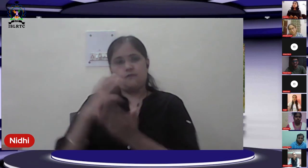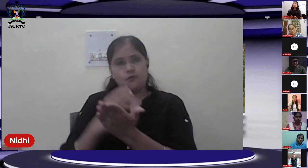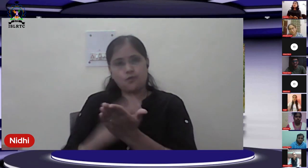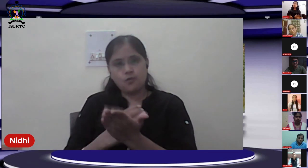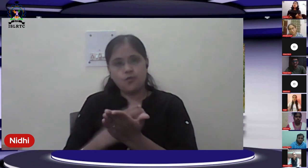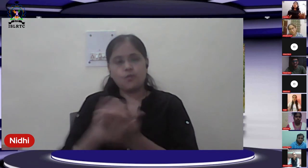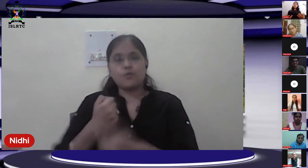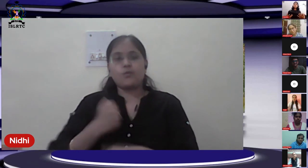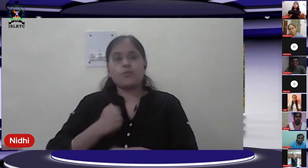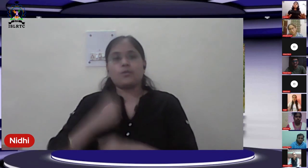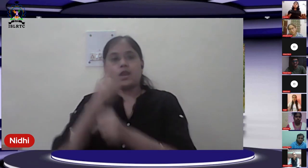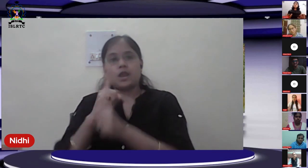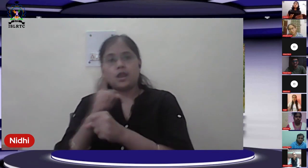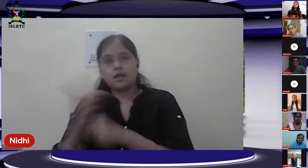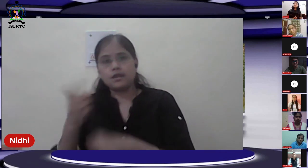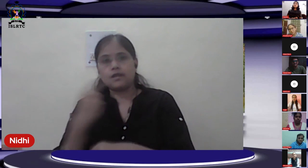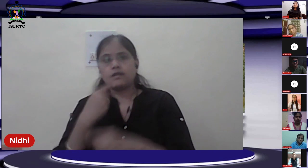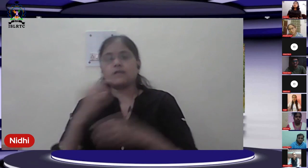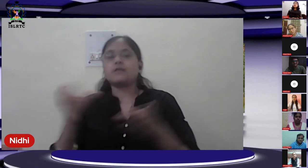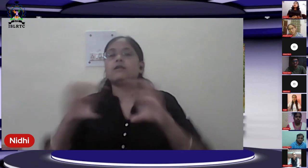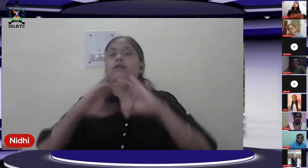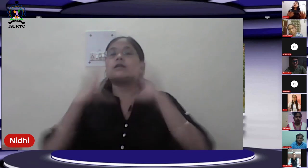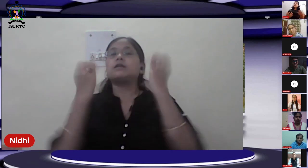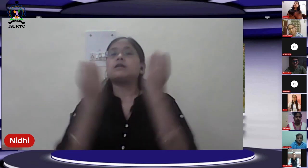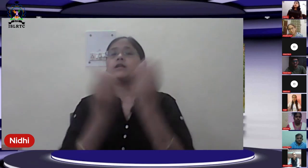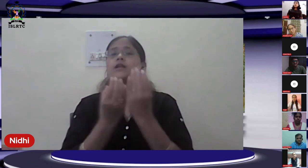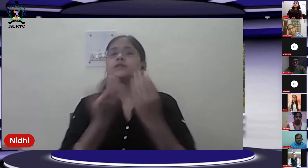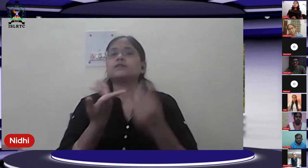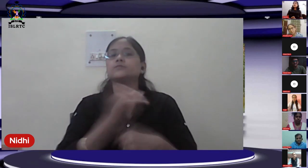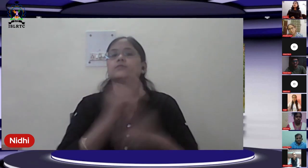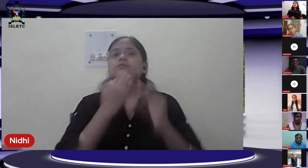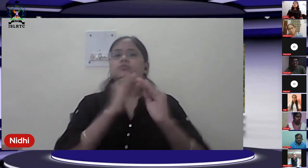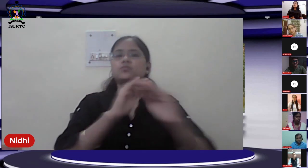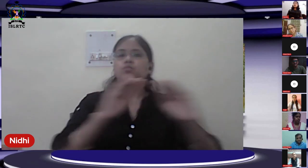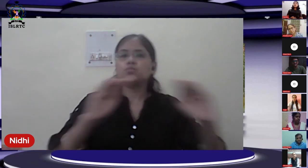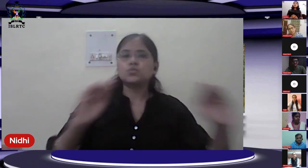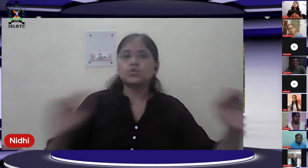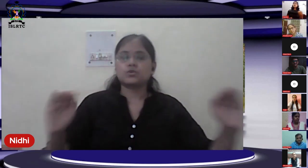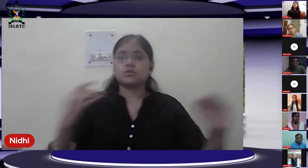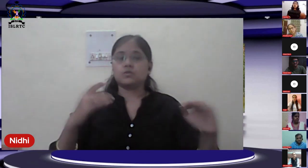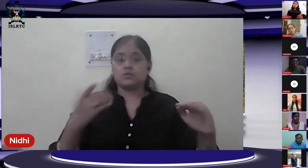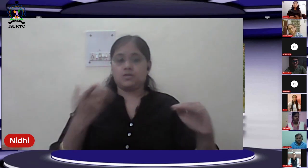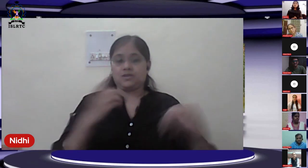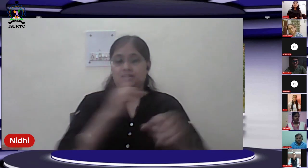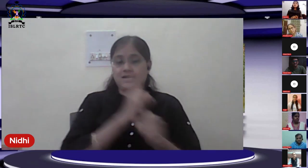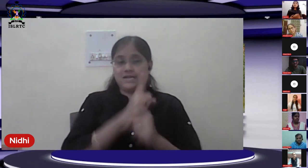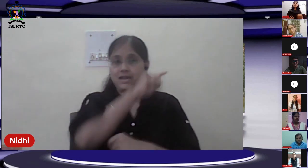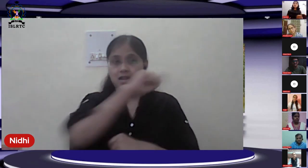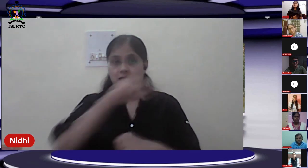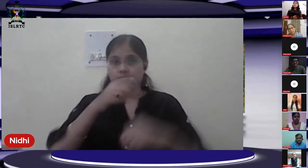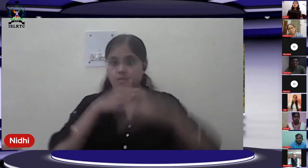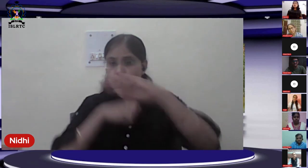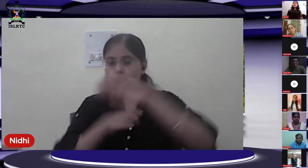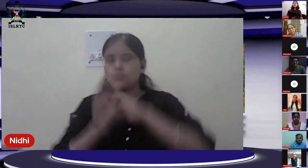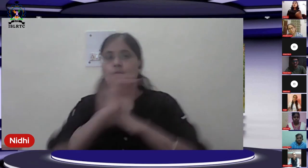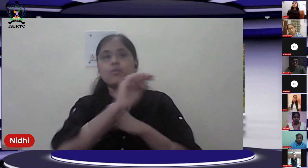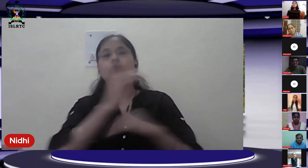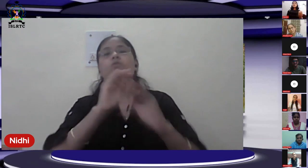थी वो हमें क्लास में बच्चों को, स्टूडेंट्स को एंटर होते ही कहते थे कि आप सभी बच्चे अपनी आंखें बंद करें, और वो एक